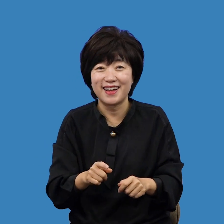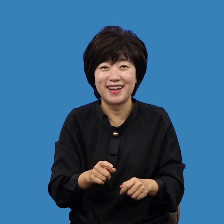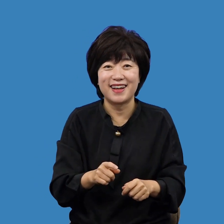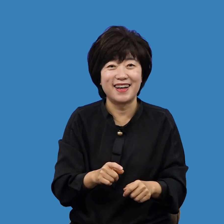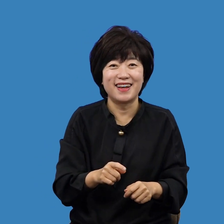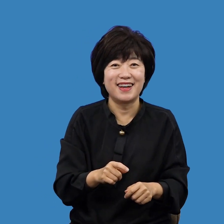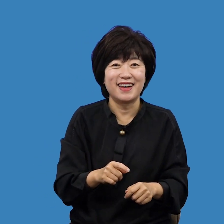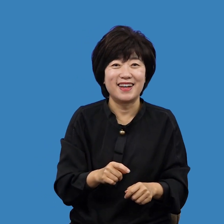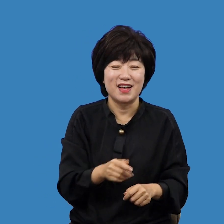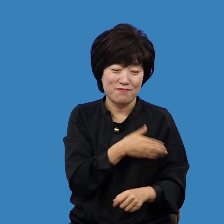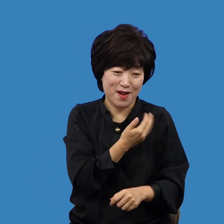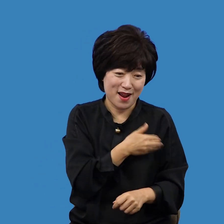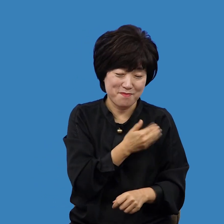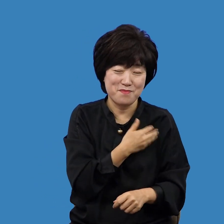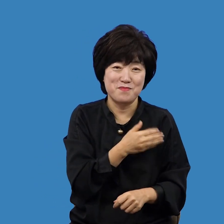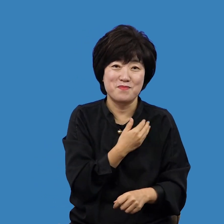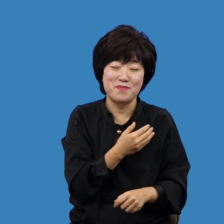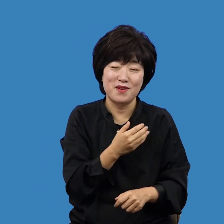뭐